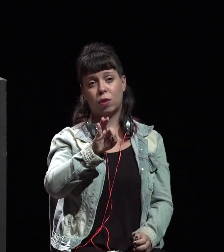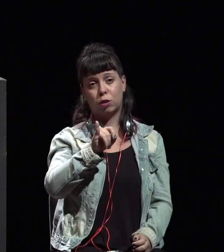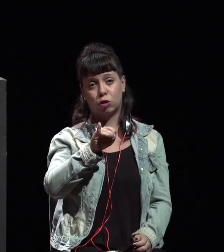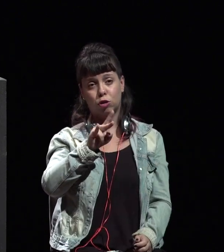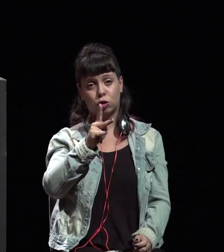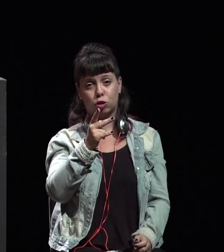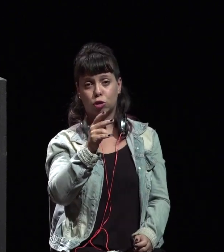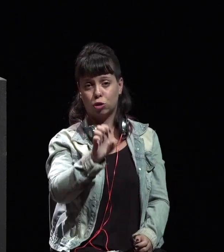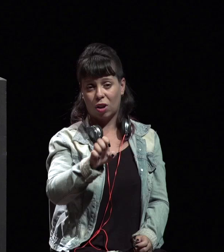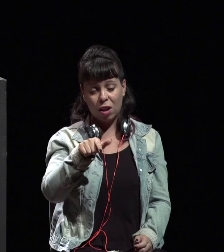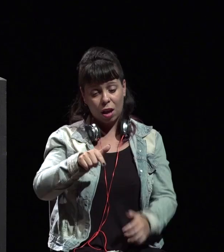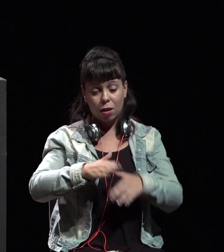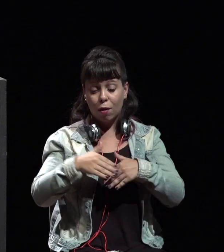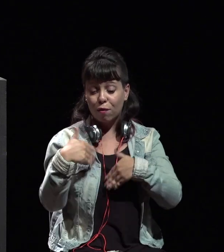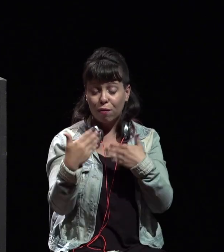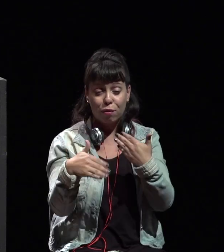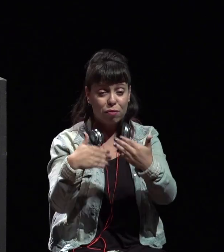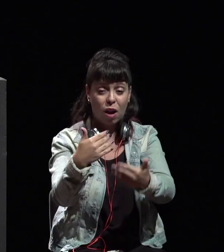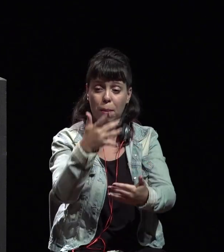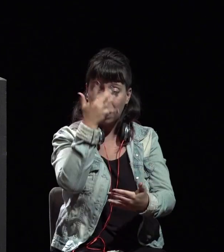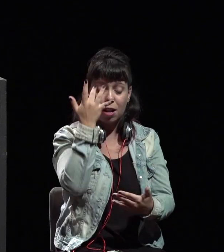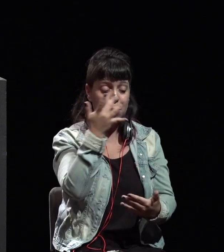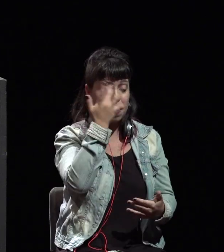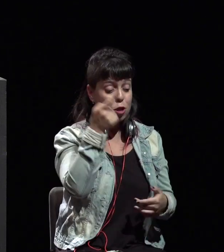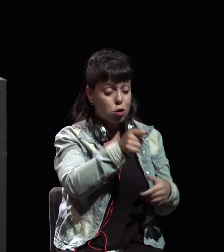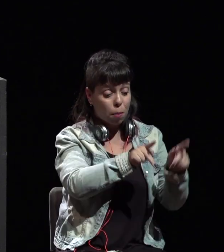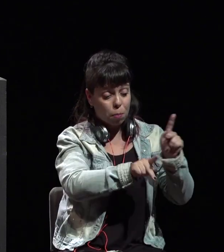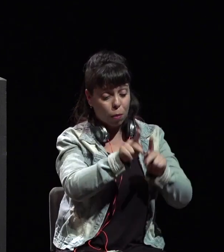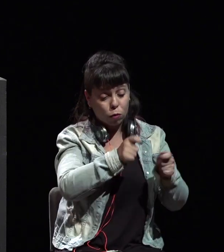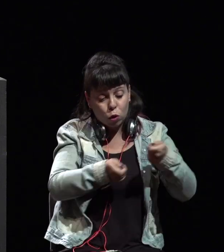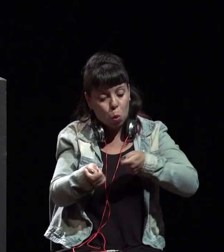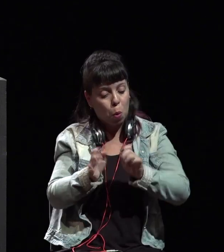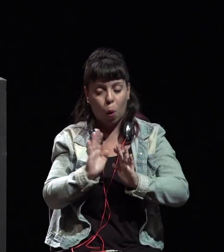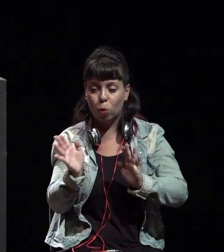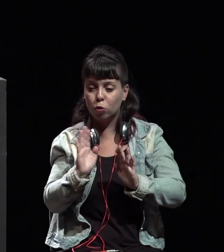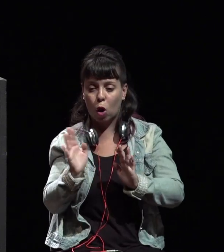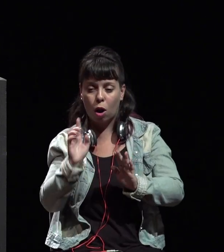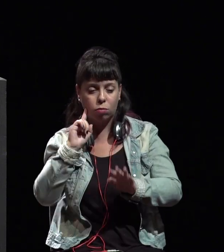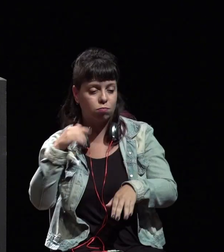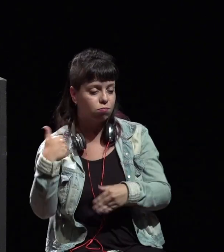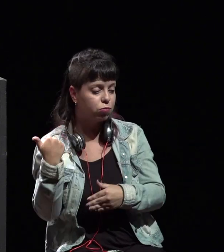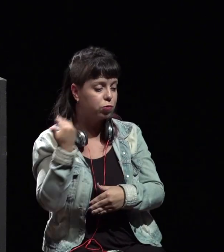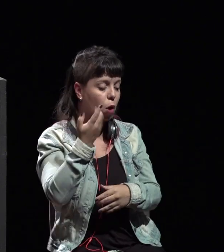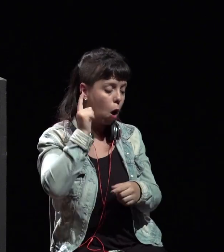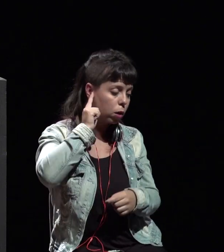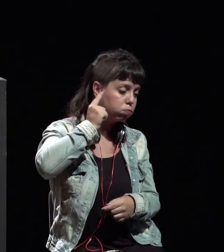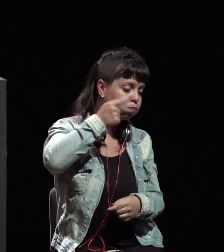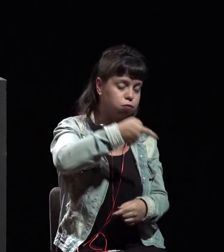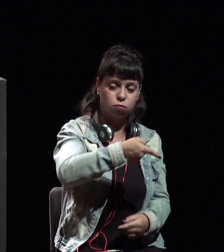despeito da complexidade de noções e de processos rituais como os envolvidos nos Minkisi.